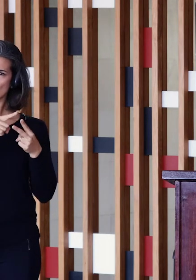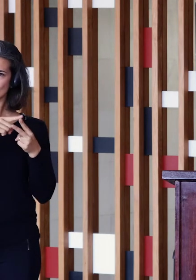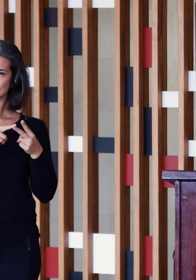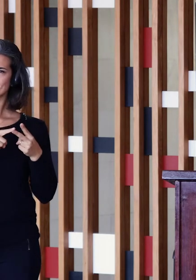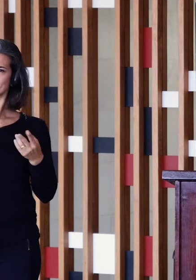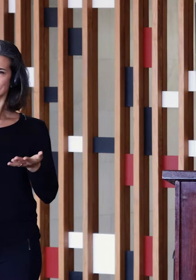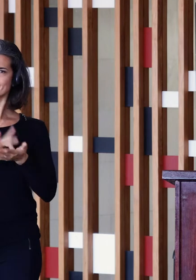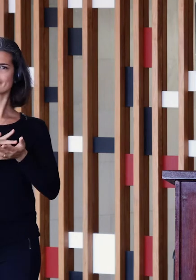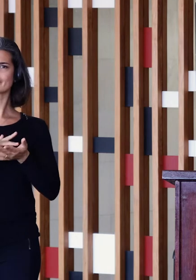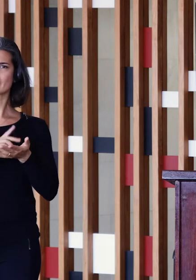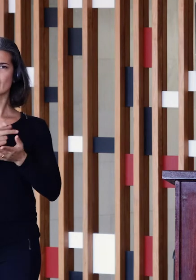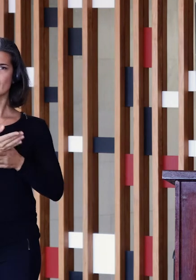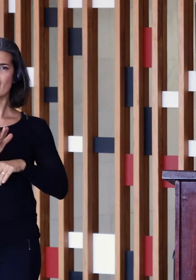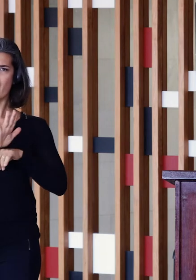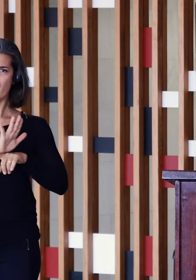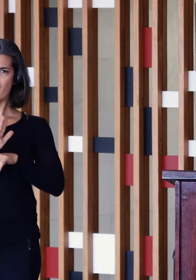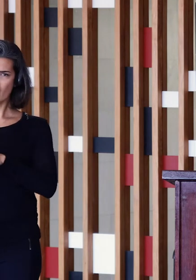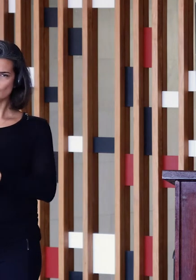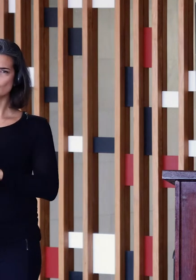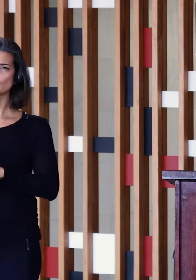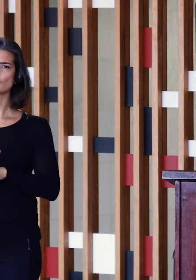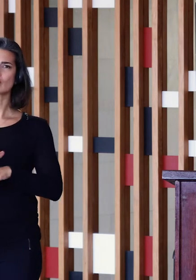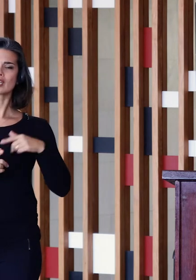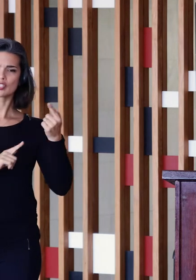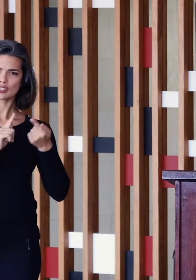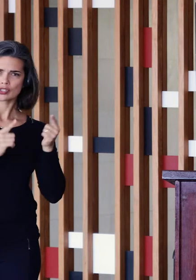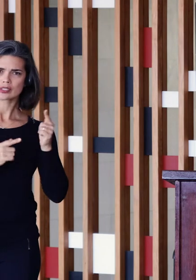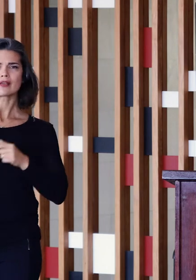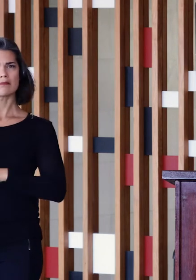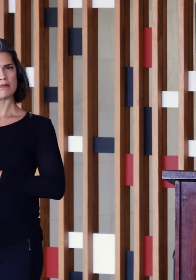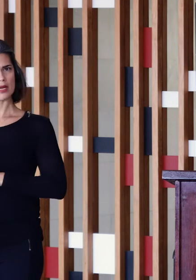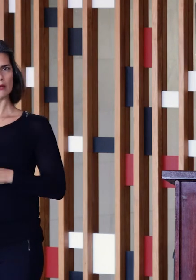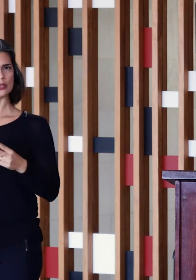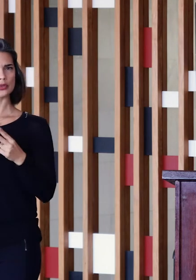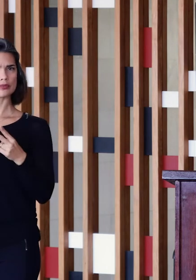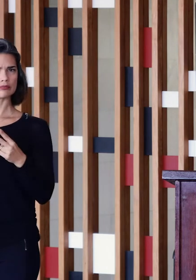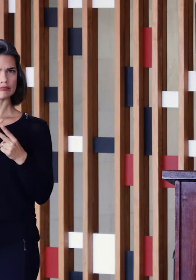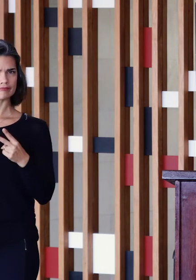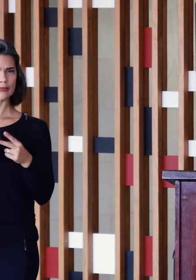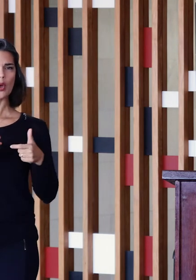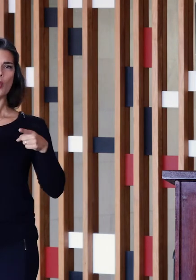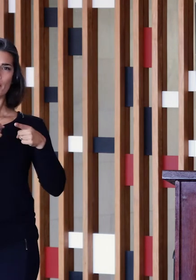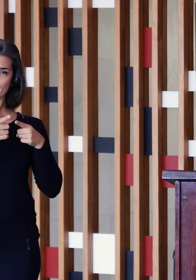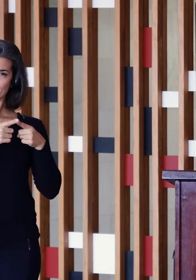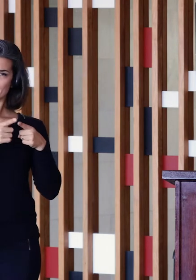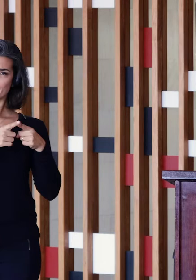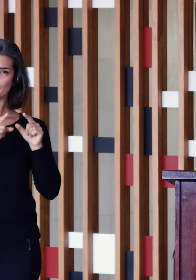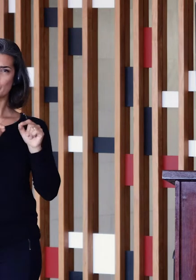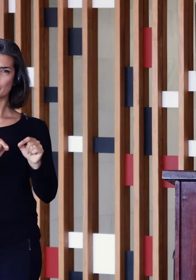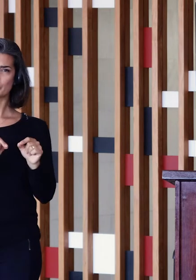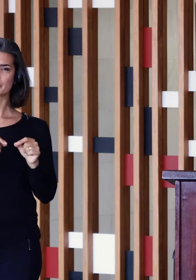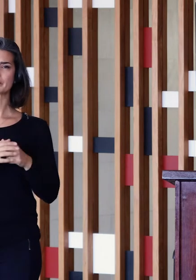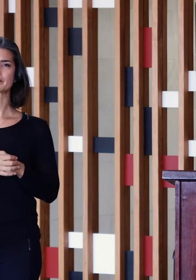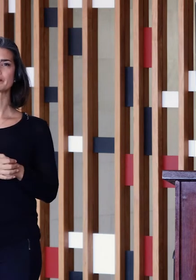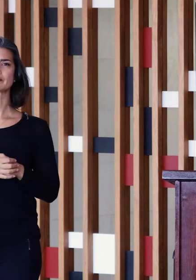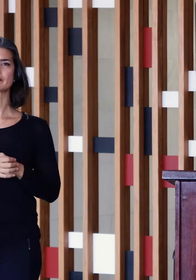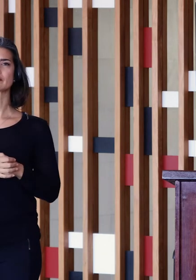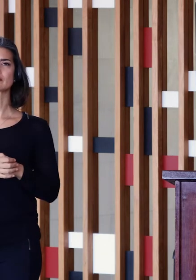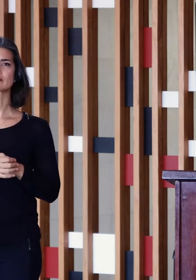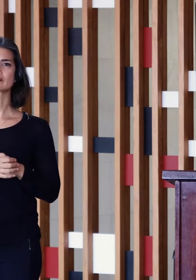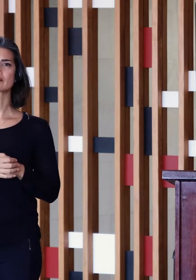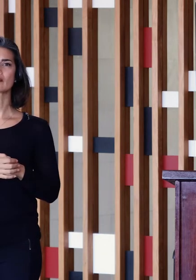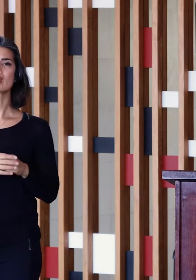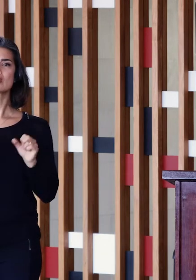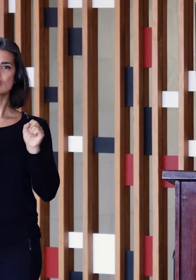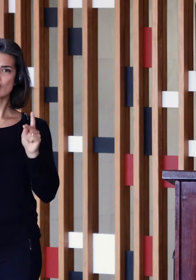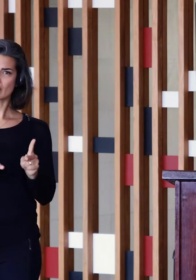van en beneficio de brasileños y chilenos. El primero tiene que ver con las pensiones, con las